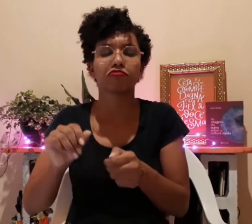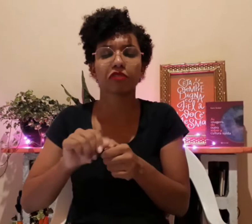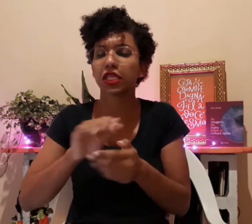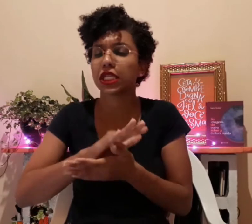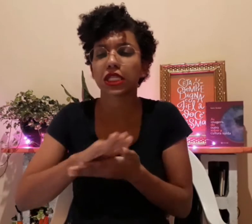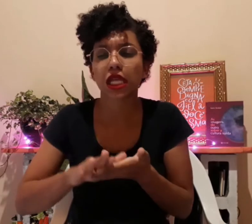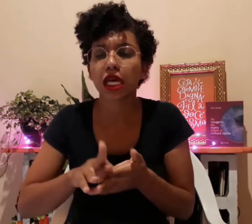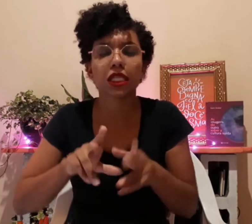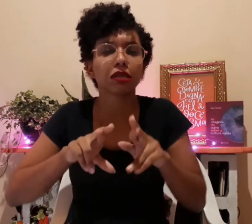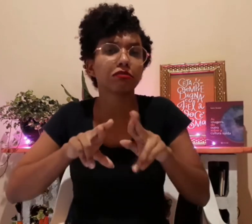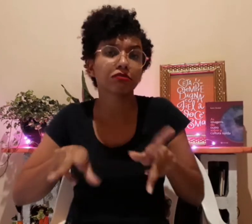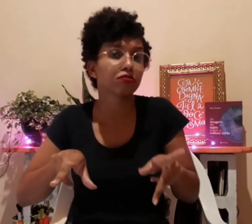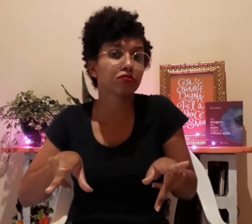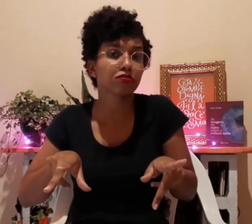modificação.